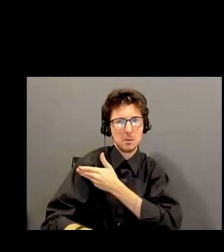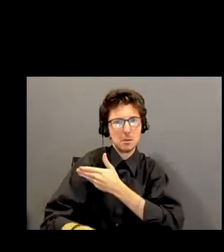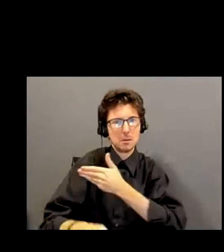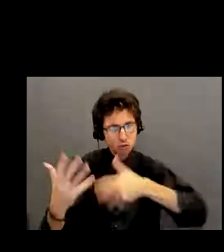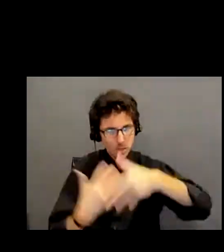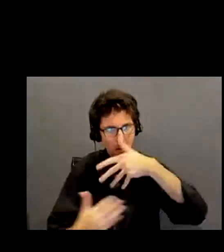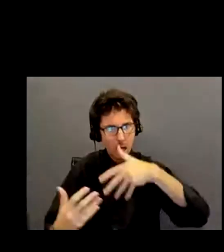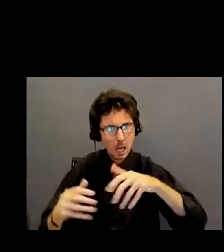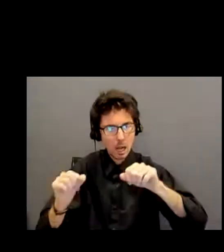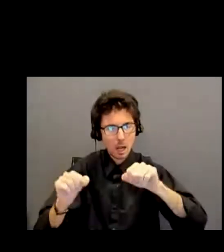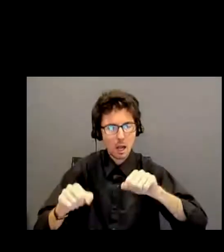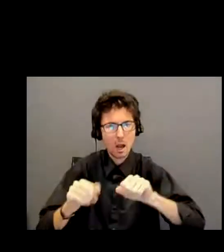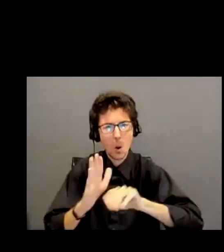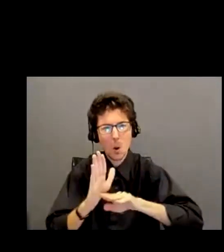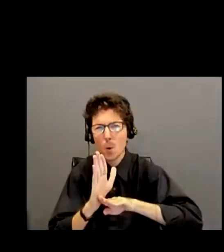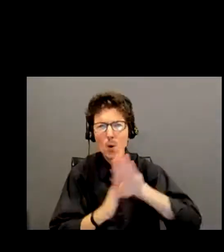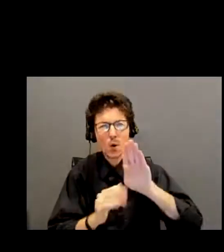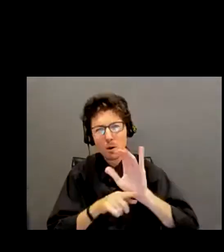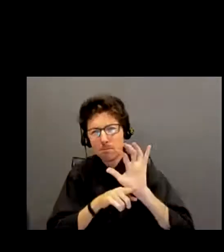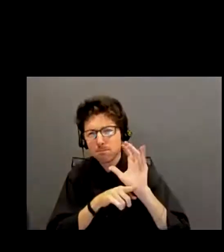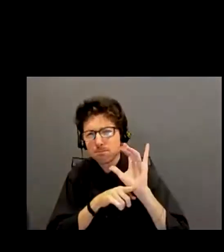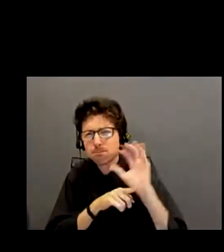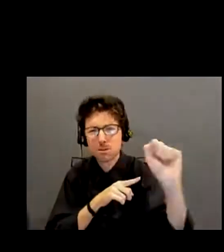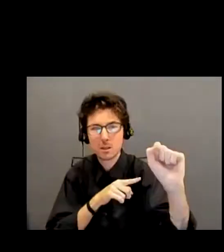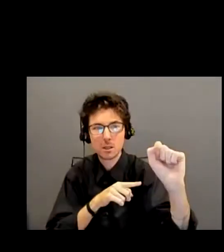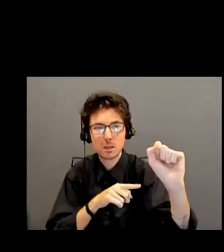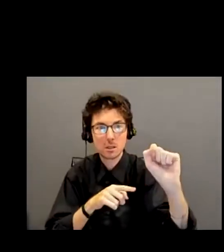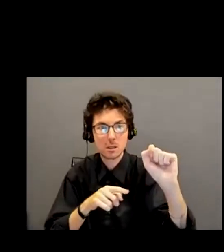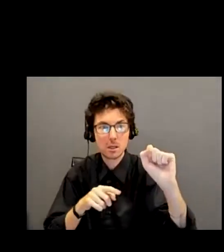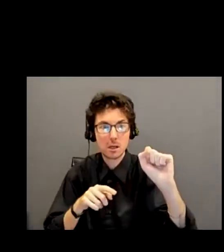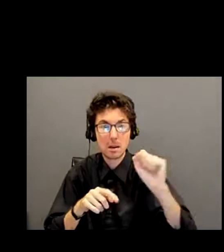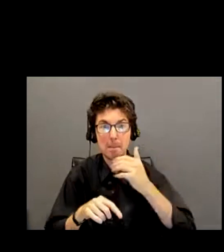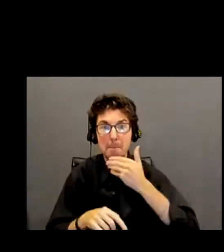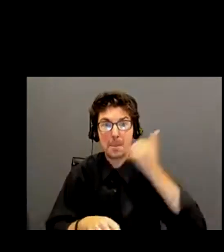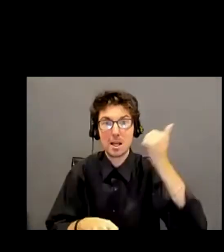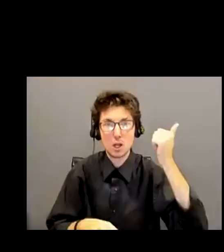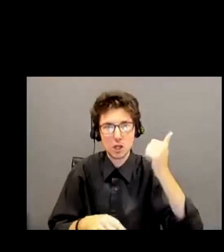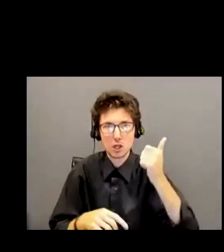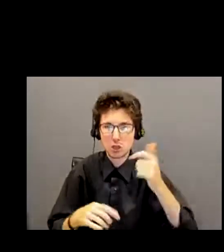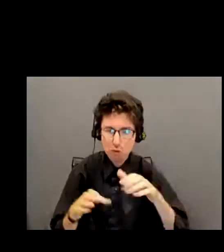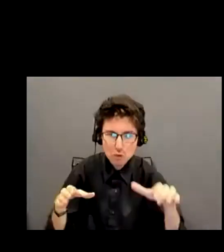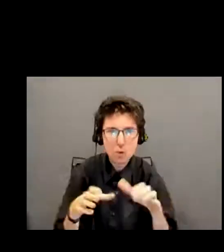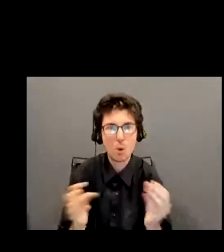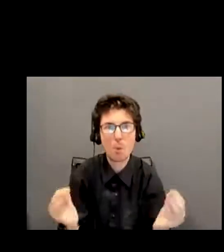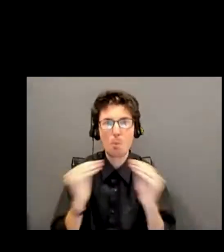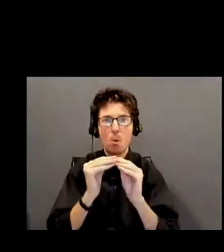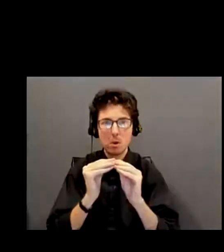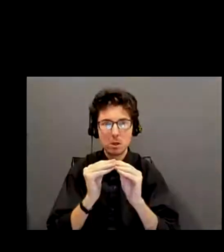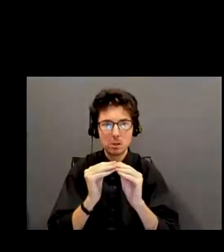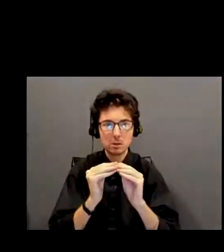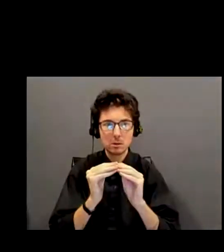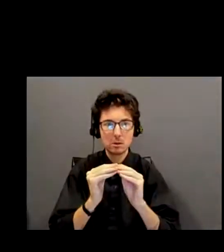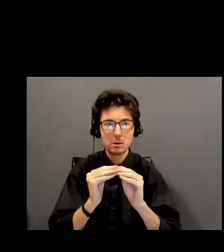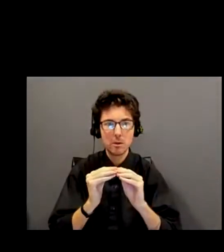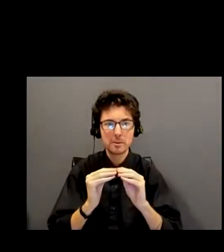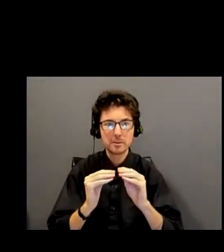essentiel pour améliorer le travail du comité et l'adapter à toutes les